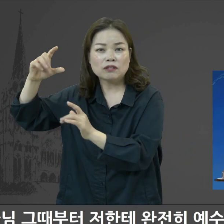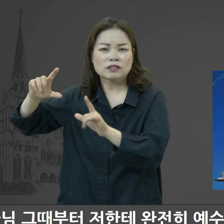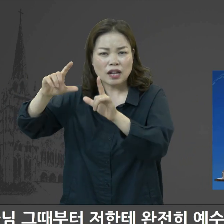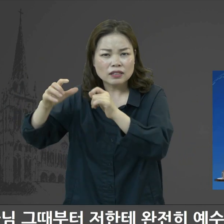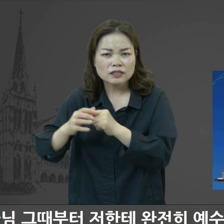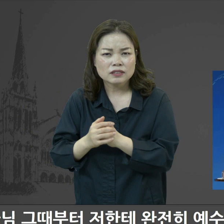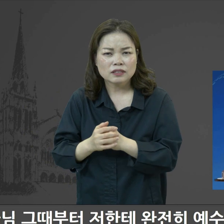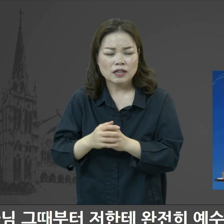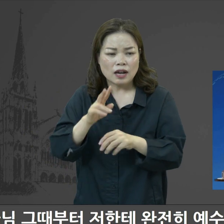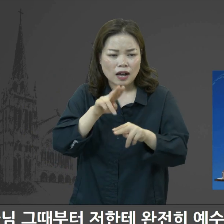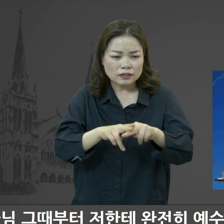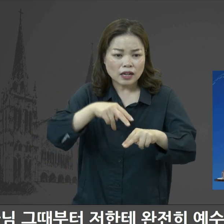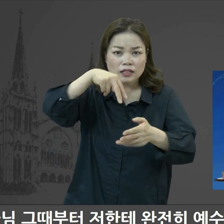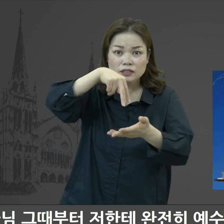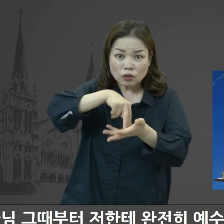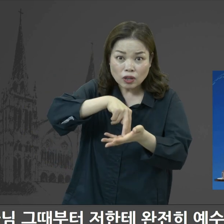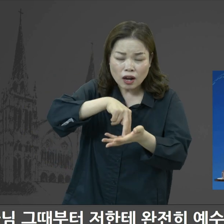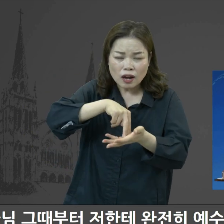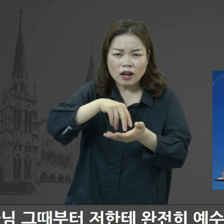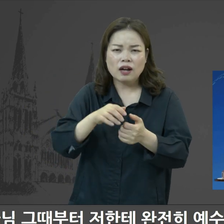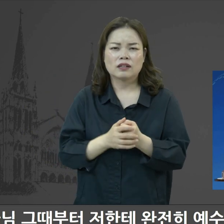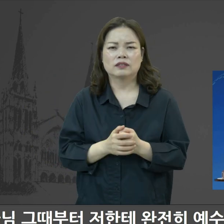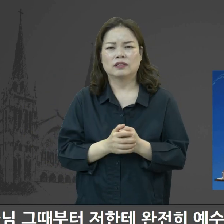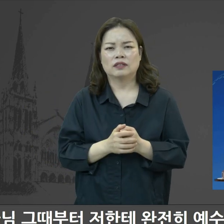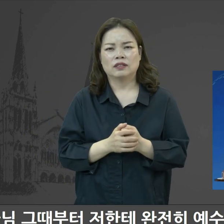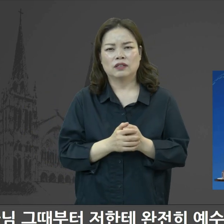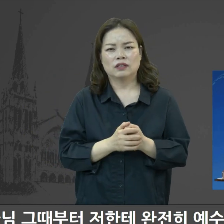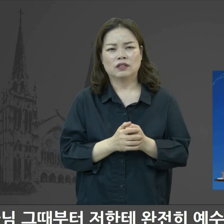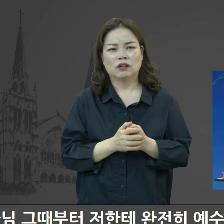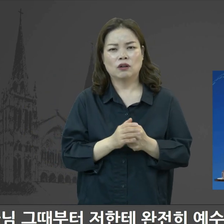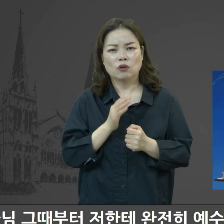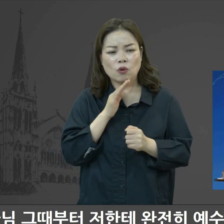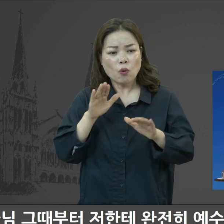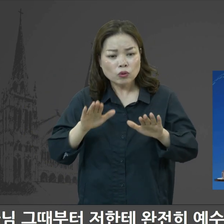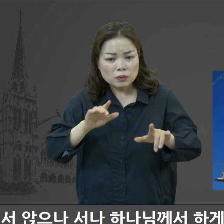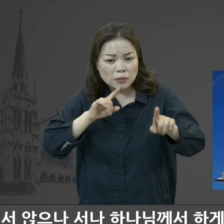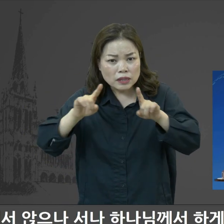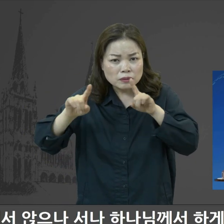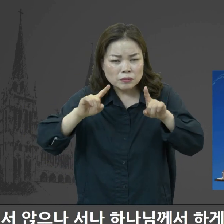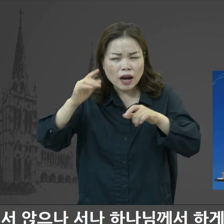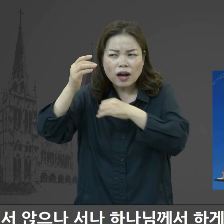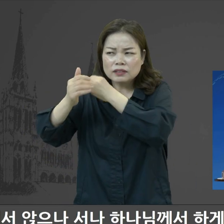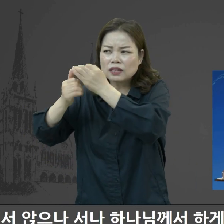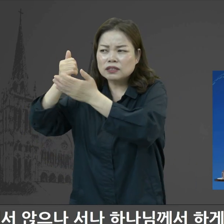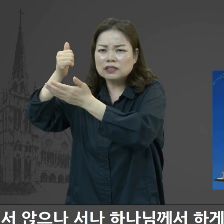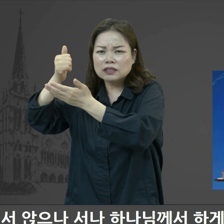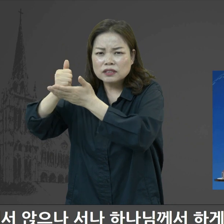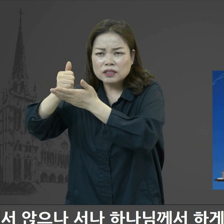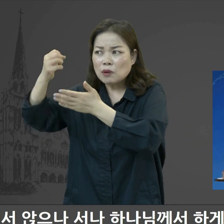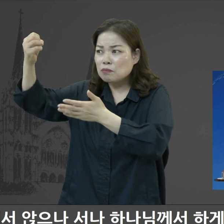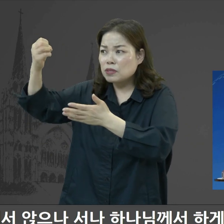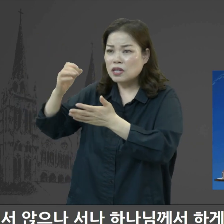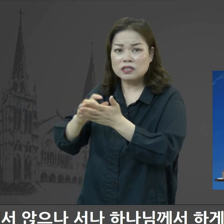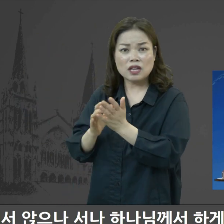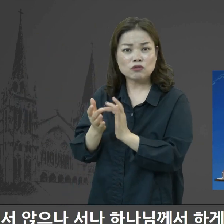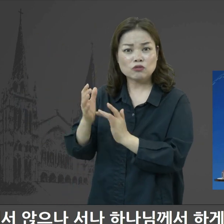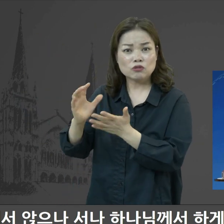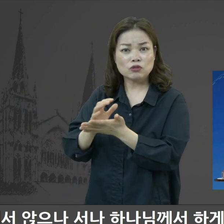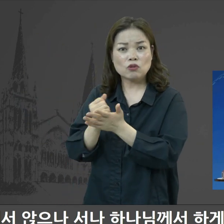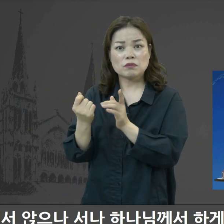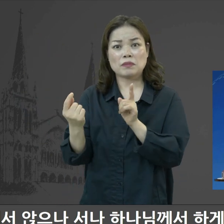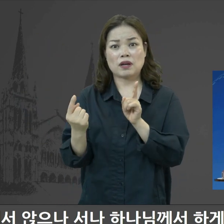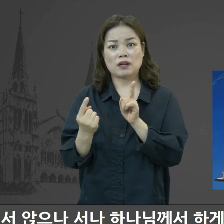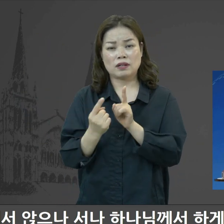그래서 앉으나 서나 하나님께서 하게 하셨는데, 정말 오늘 말씀에 하나님께서 빛 대신 예수 그리스도를